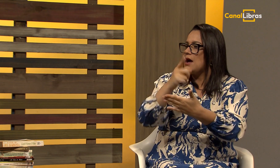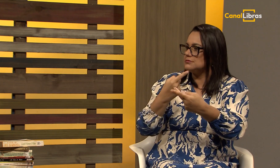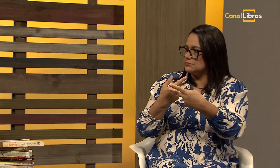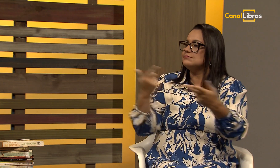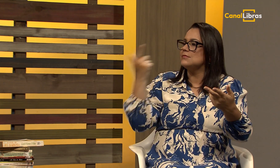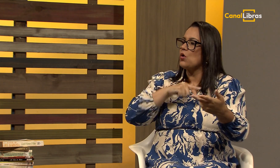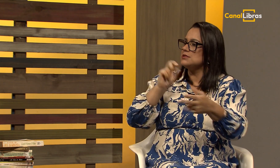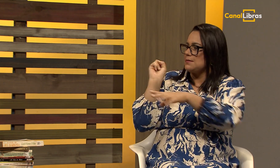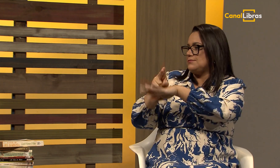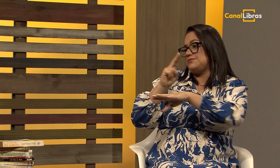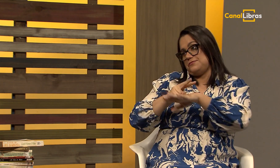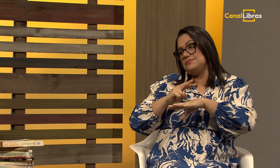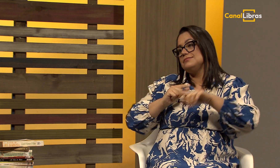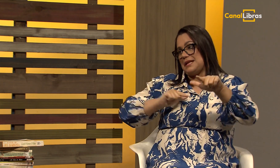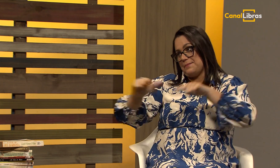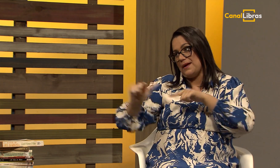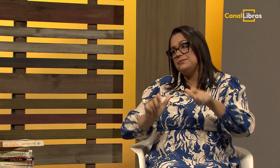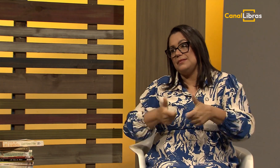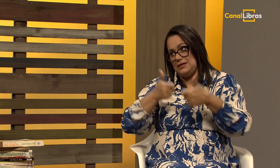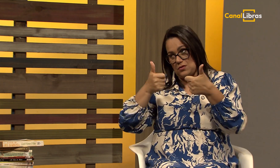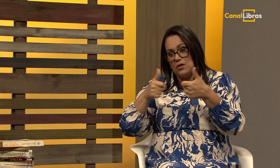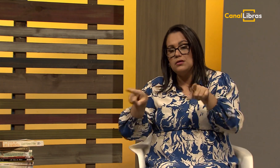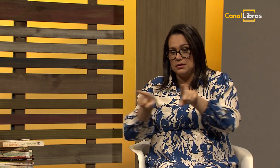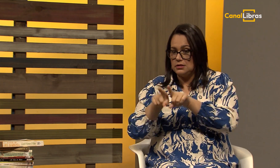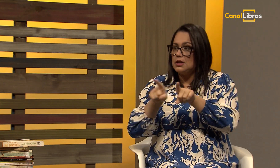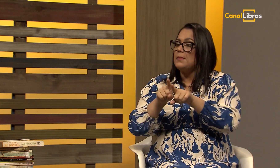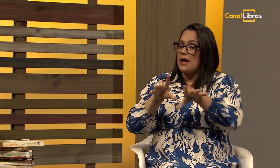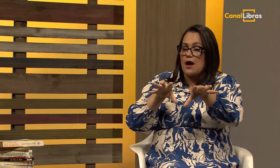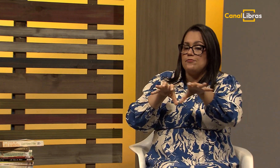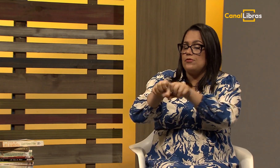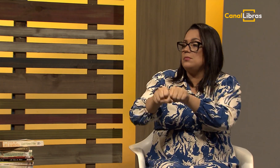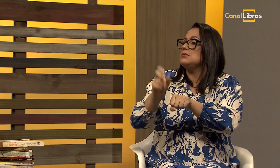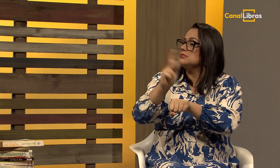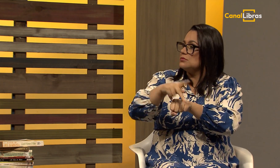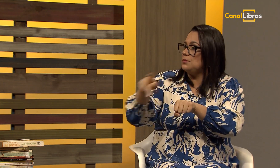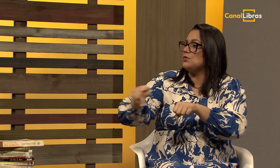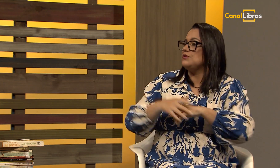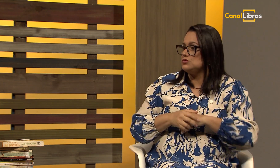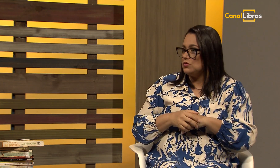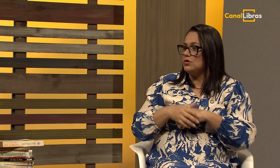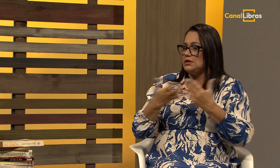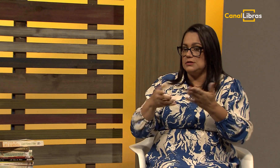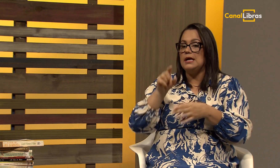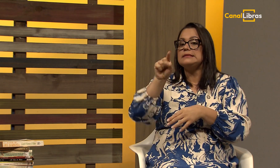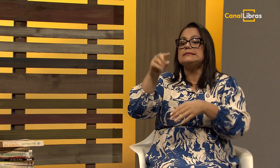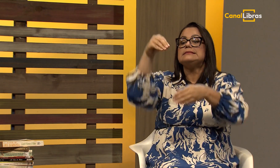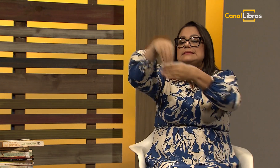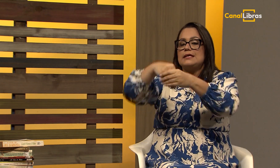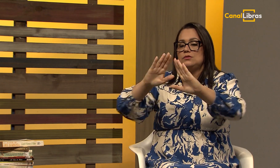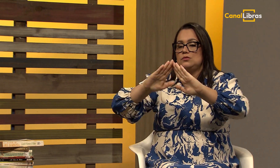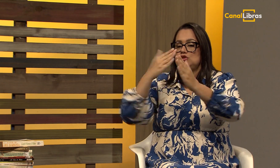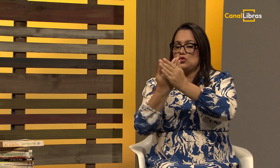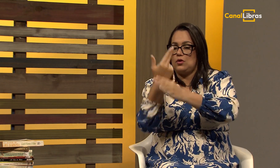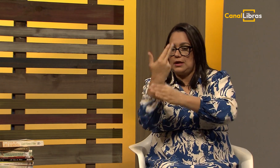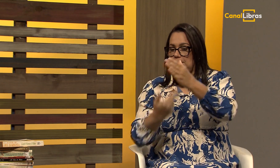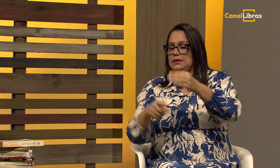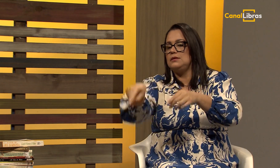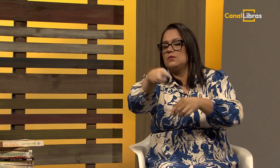e vai estar capacitado com currículo valorizado para prestar concurso público e obter aprovação, assim como no âmbito da formação